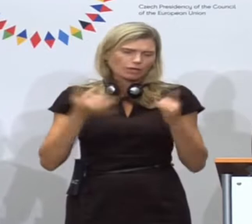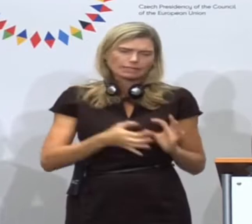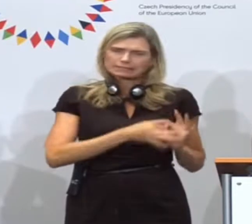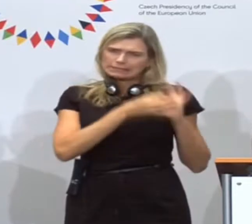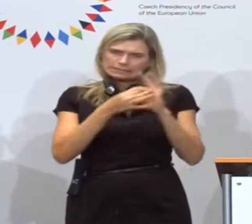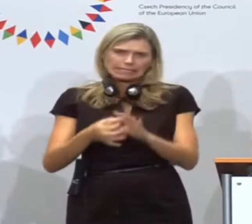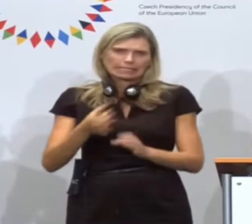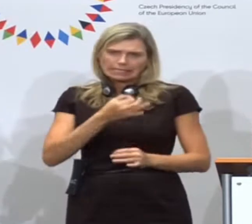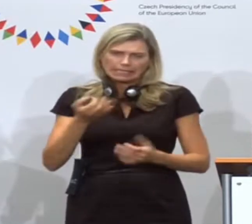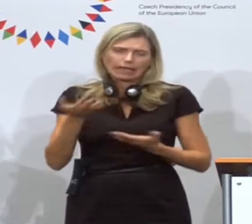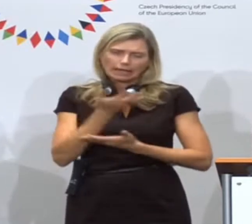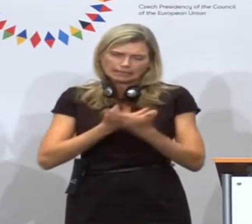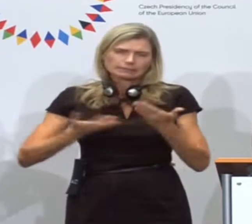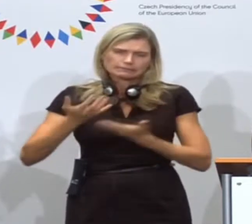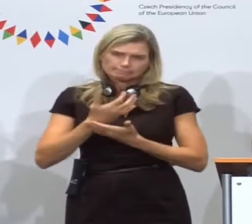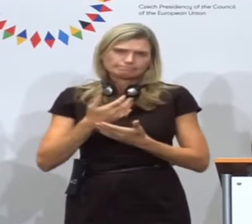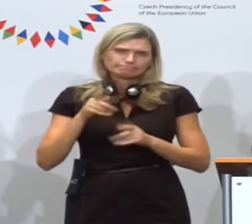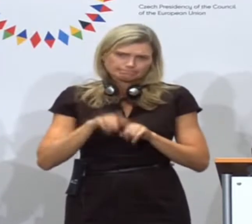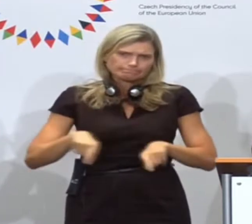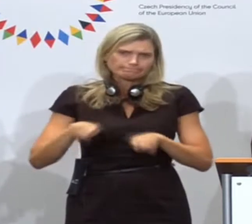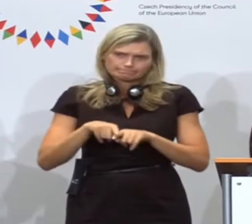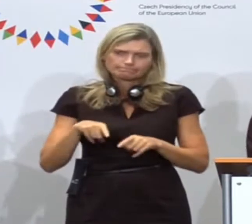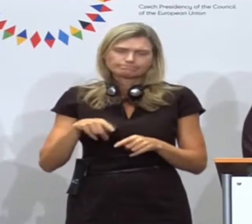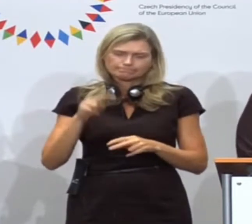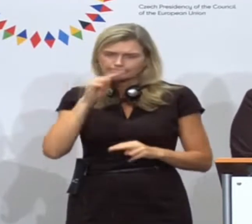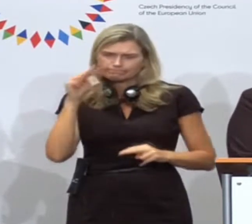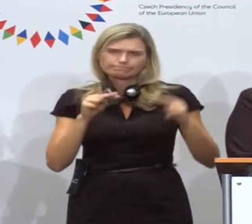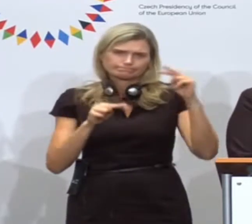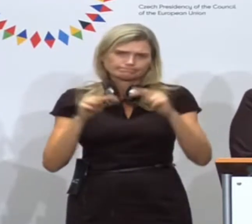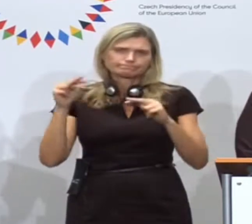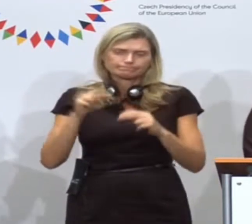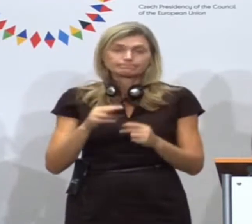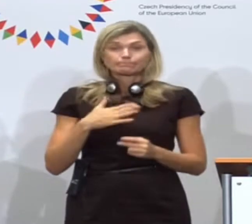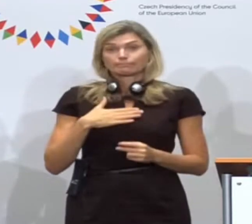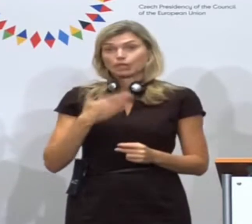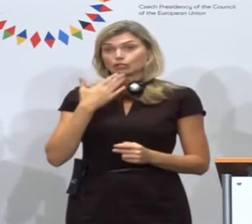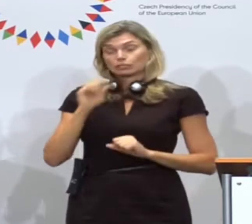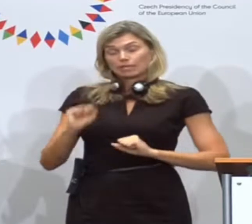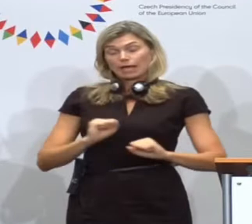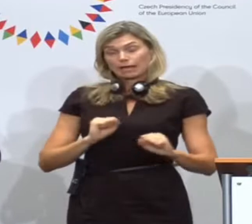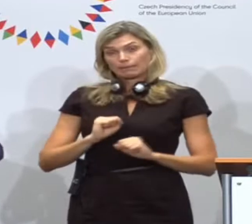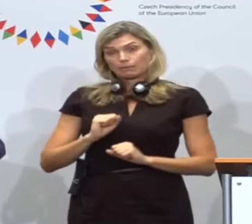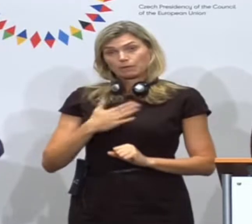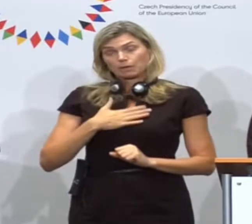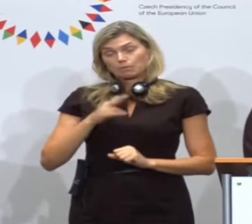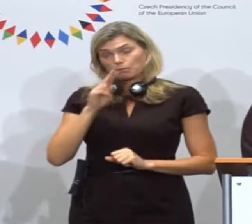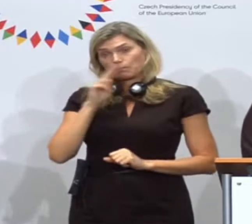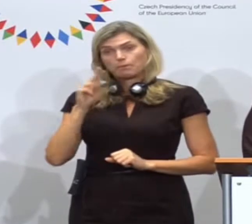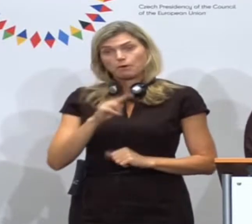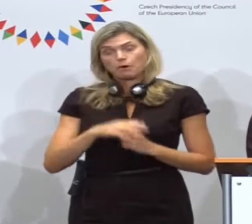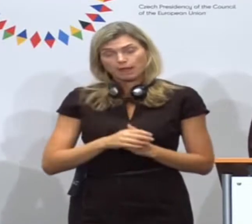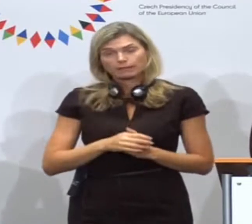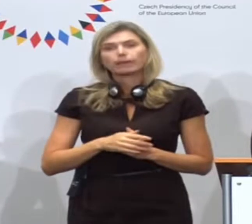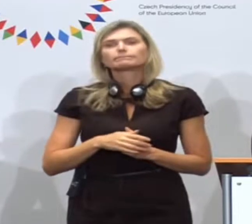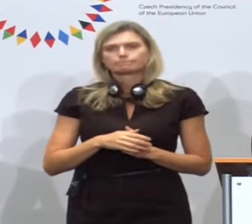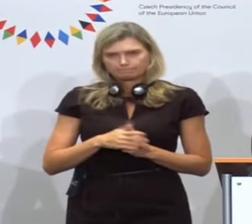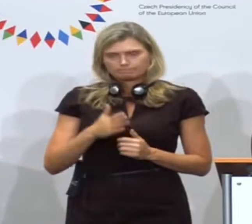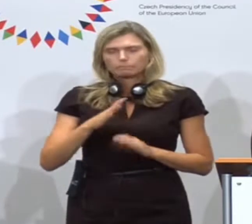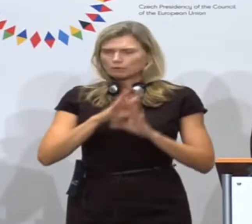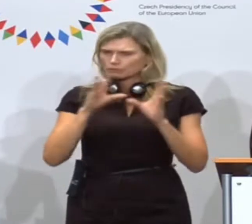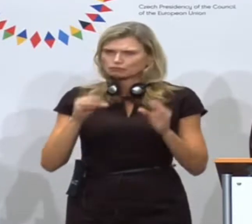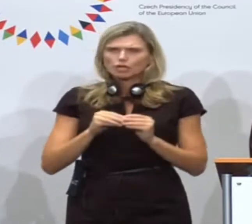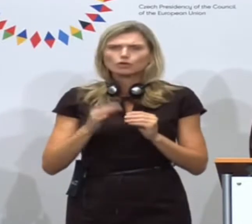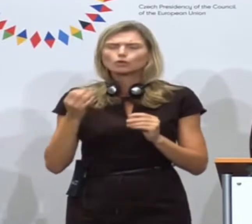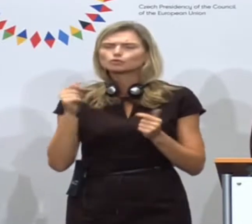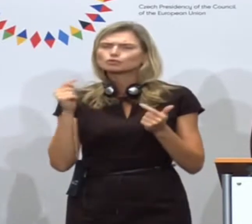naším jednacím dnem. Sama tedy za Českou republiku můžu říct, že jsme připraveni všechny